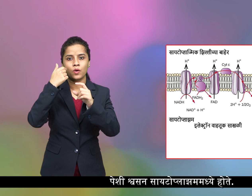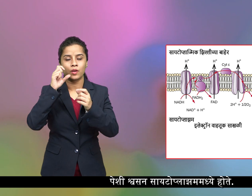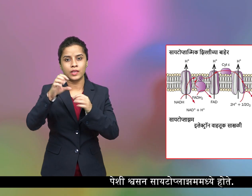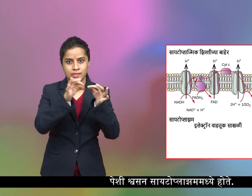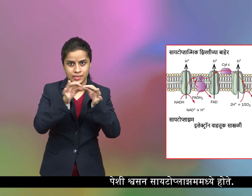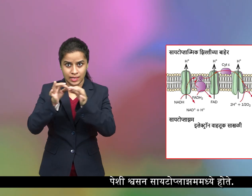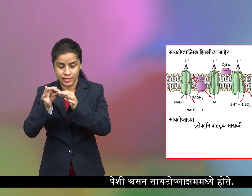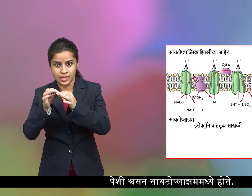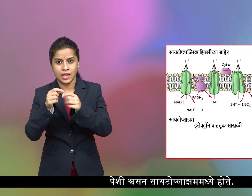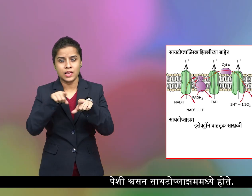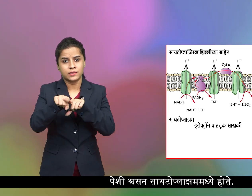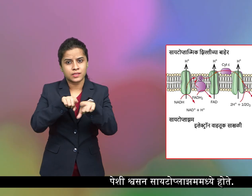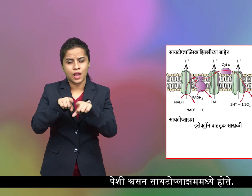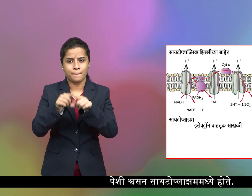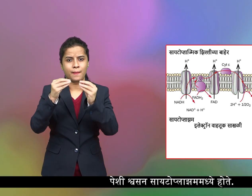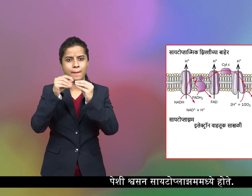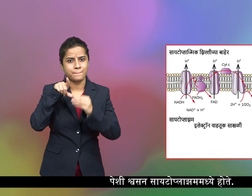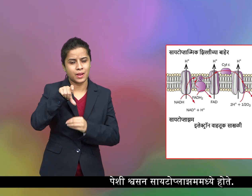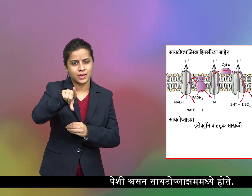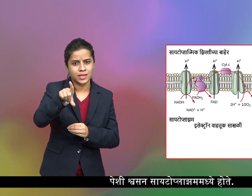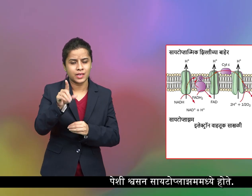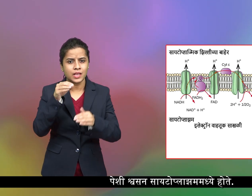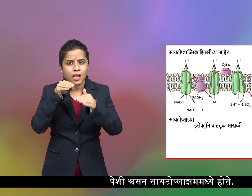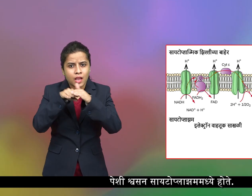पेशी श्वसन सायटोप्लाझममध्ये होते.